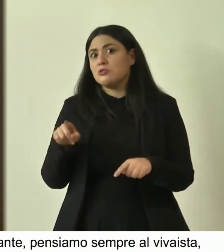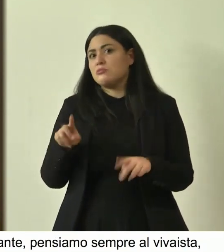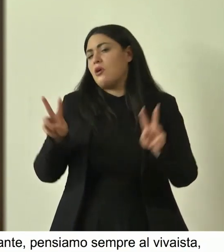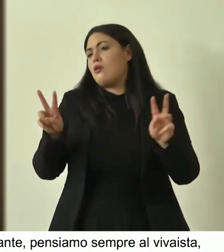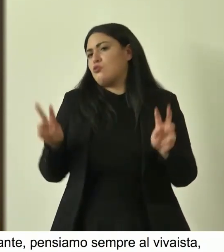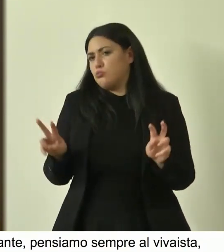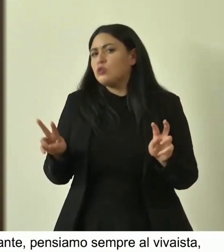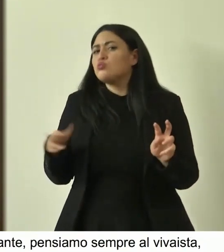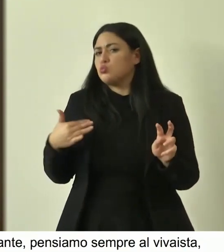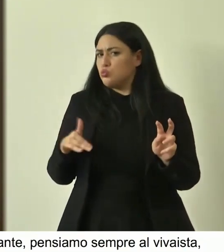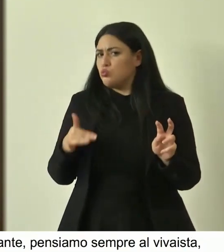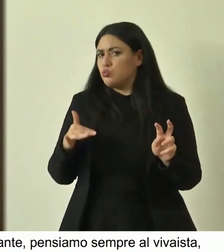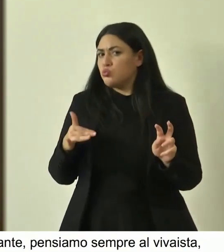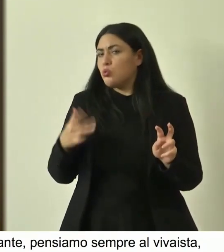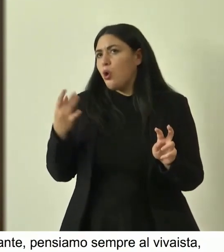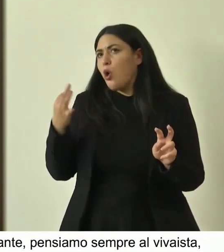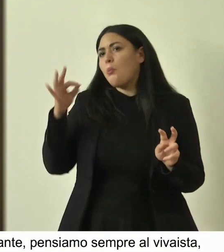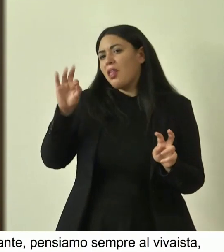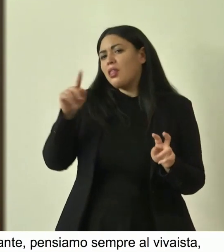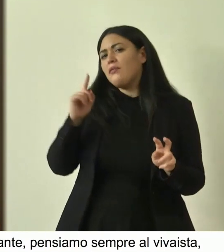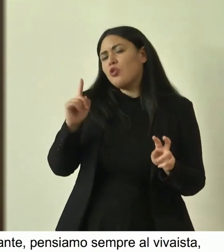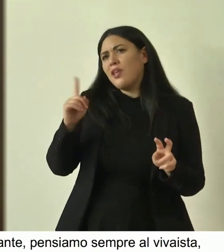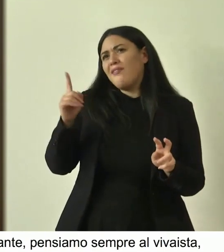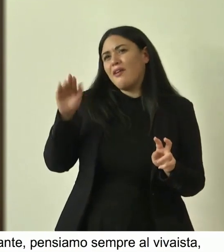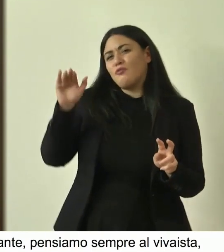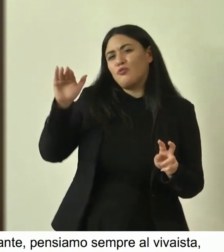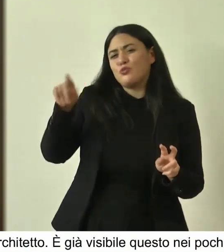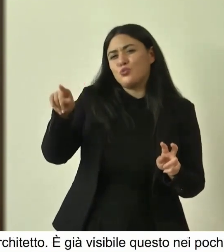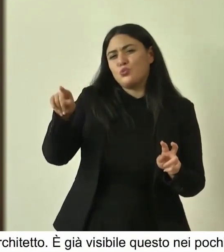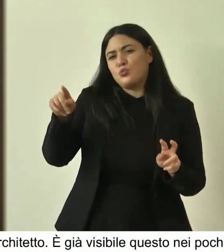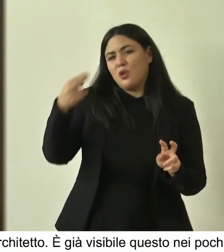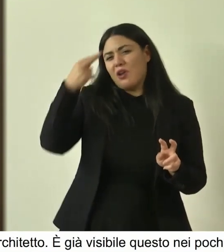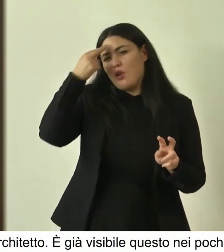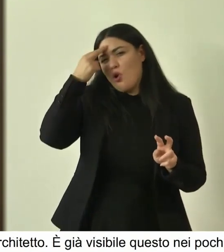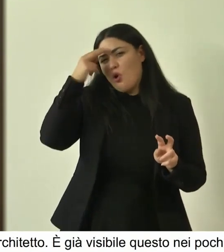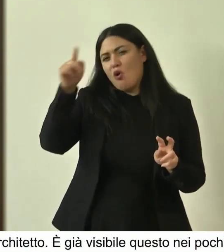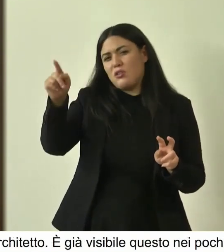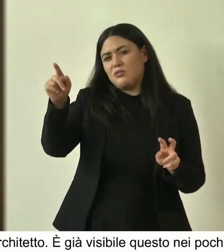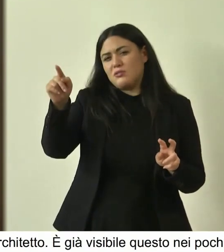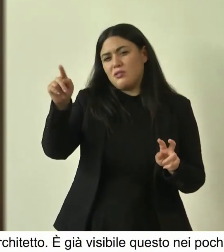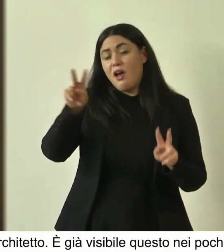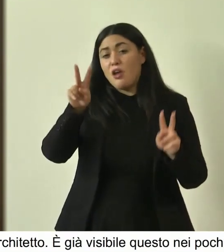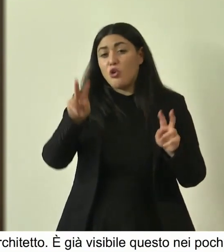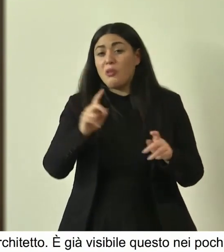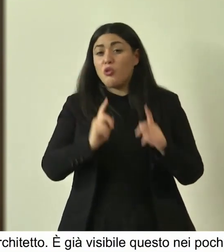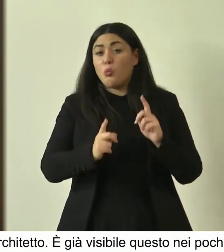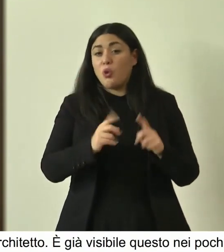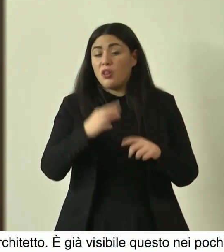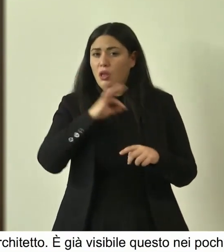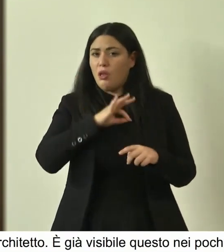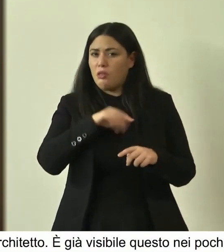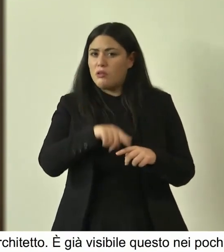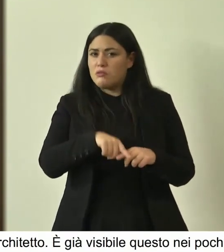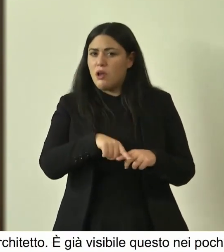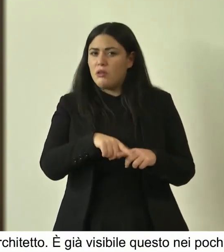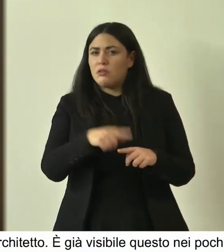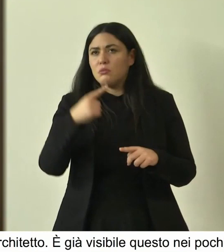per il futuro, ecco. Un gran bel tema, per me è il tema politico più interessante per il futuro.